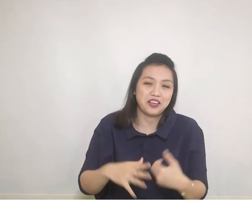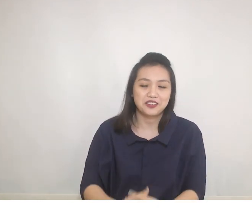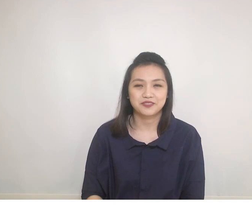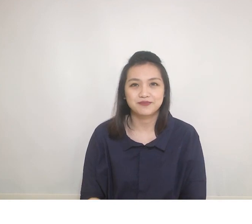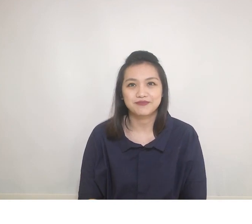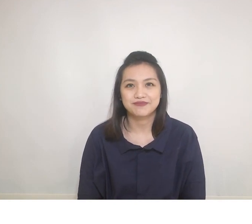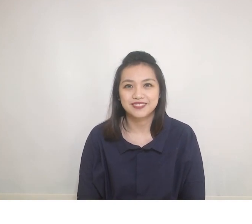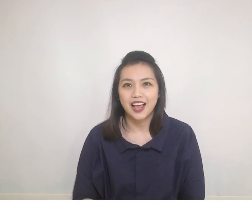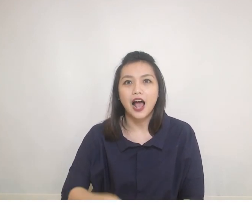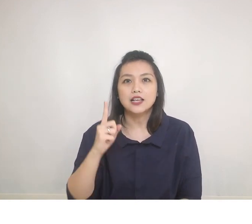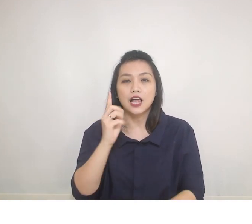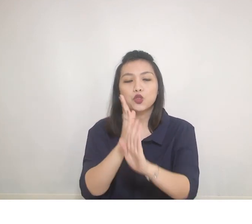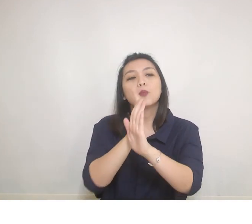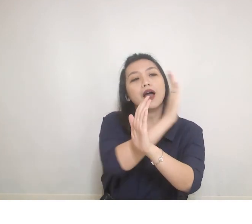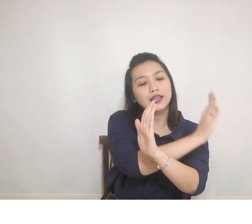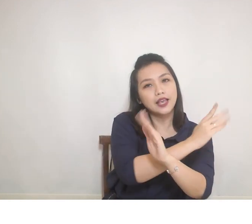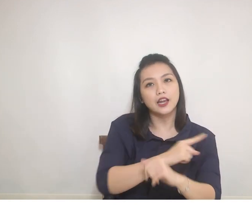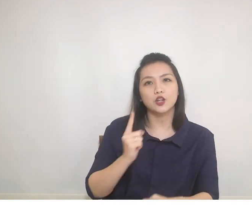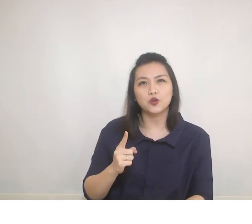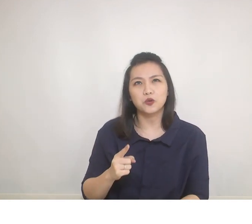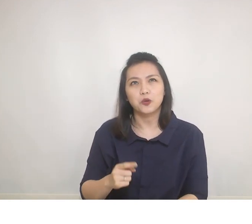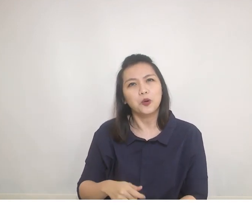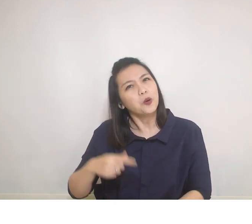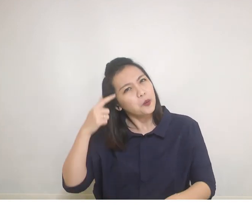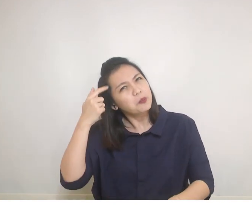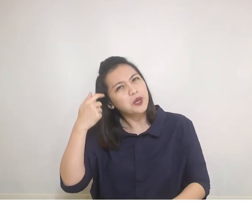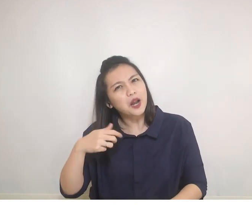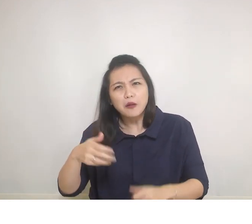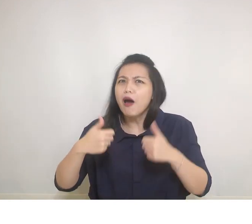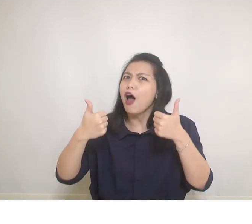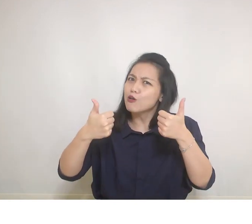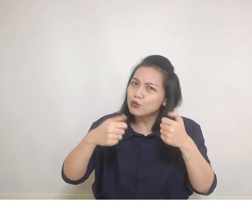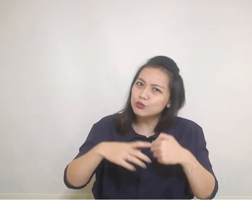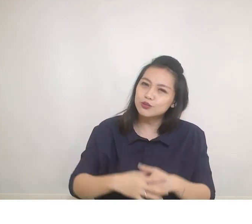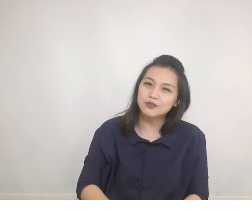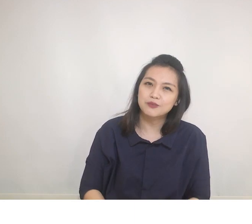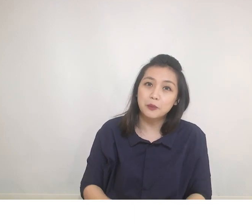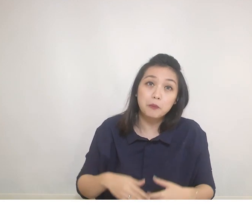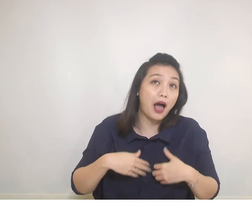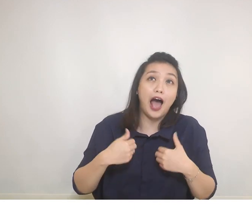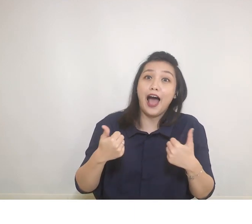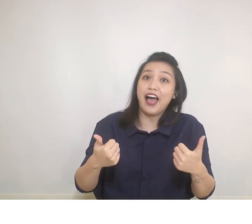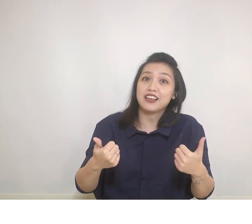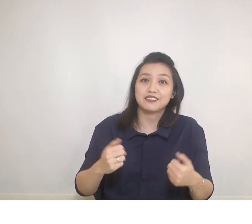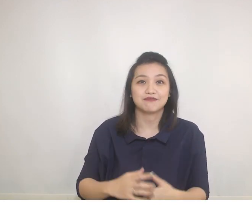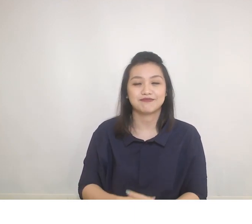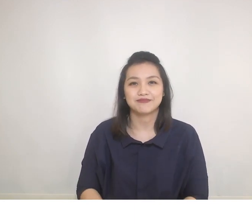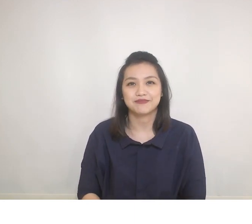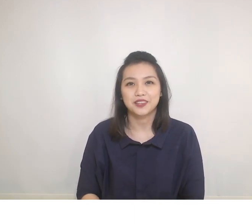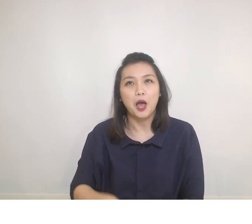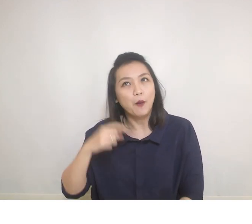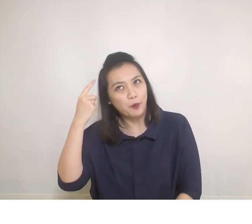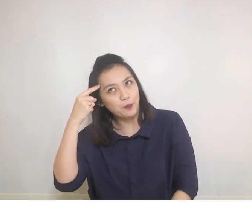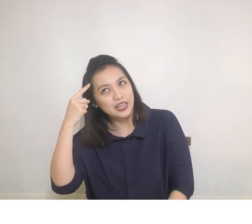mikirnya apa ya, mulia ya. Iya. Yeah. sesuatu yang mulia kayak gitu, memikirkan kehidupan